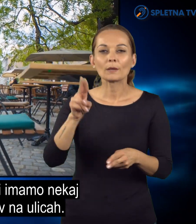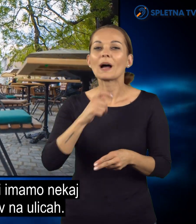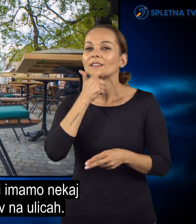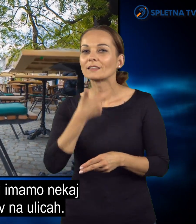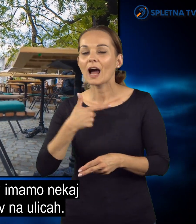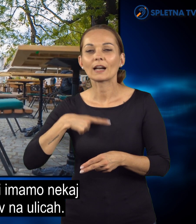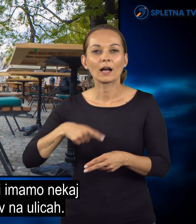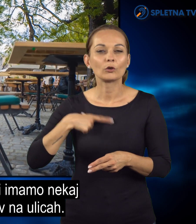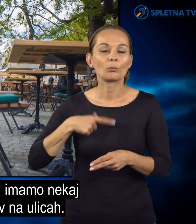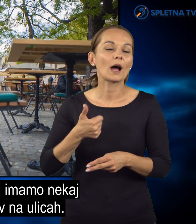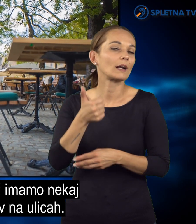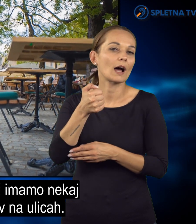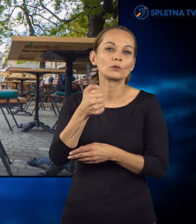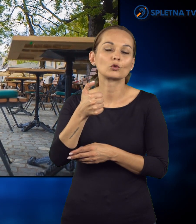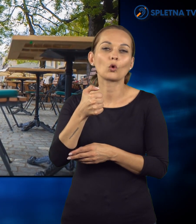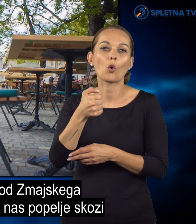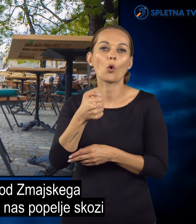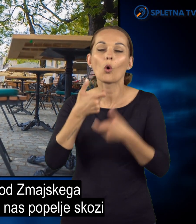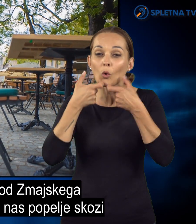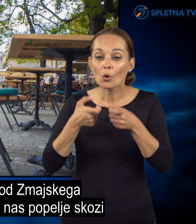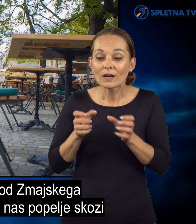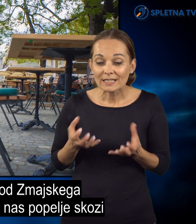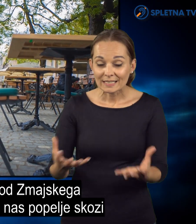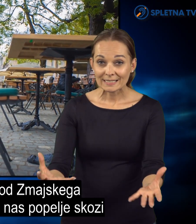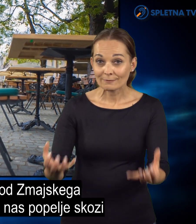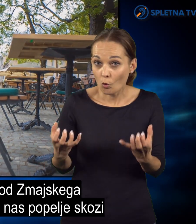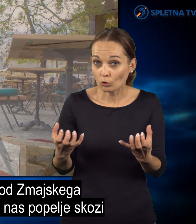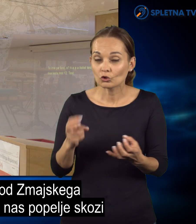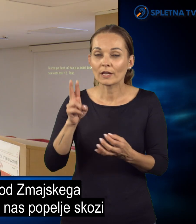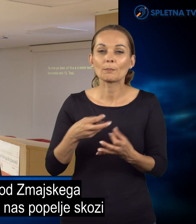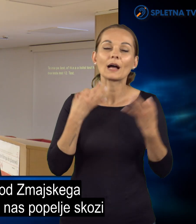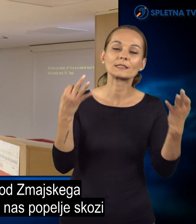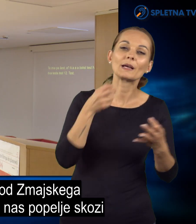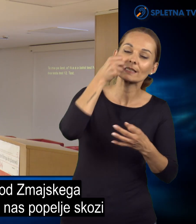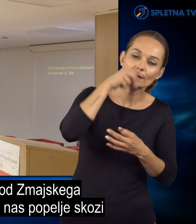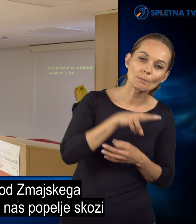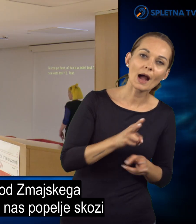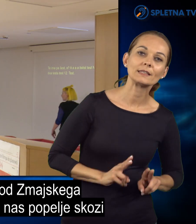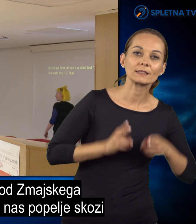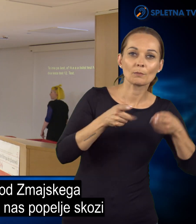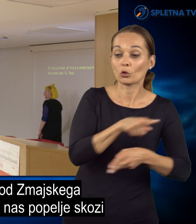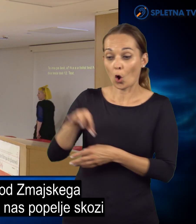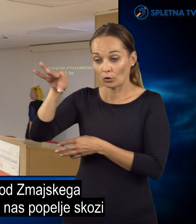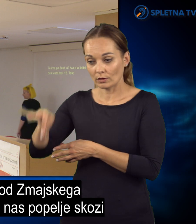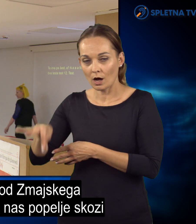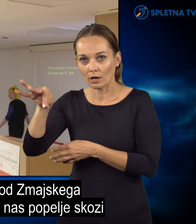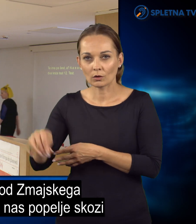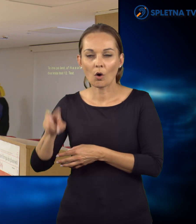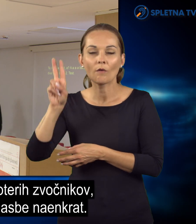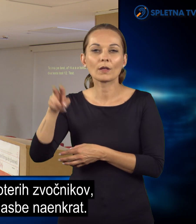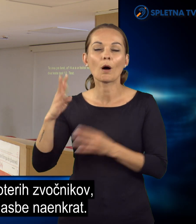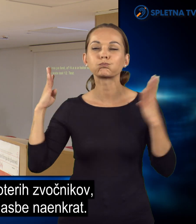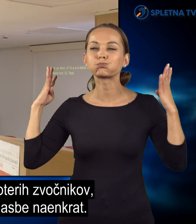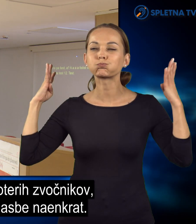nekaj 100 zvočnikov na ulicah in že en sprehod od Zmajskega mosta do Trnovega nas popelje